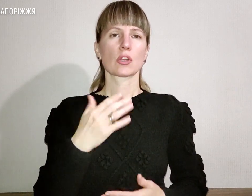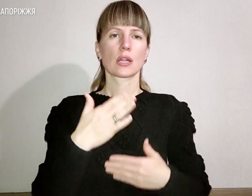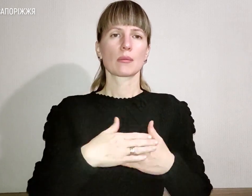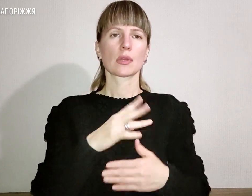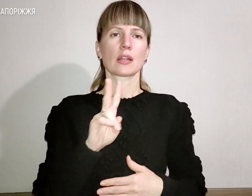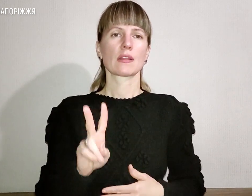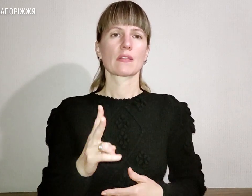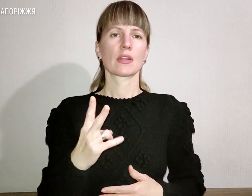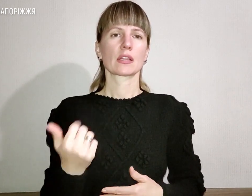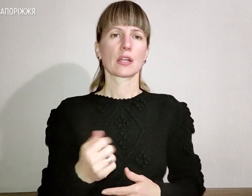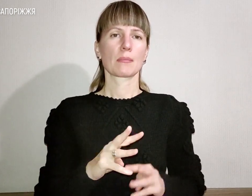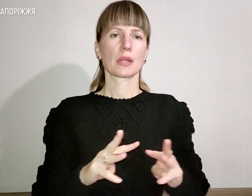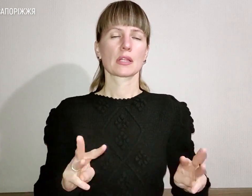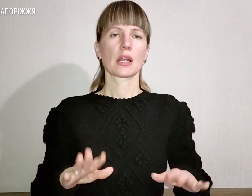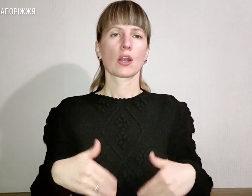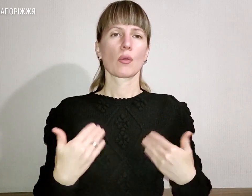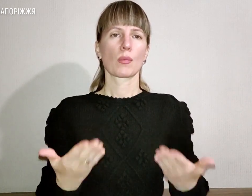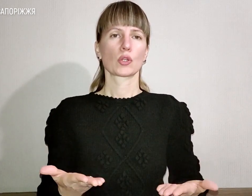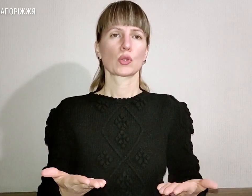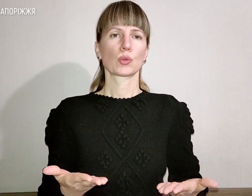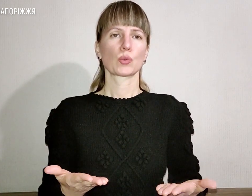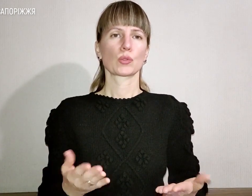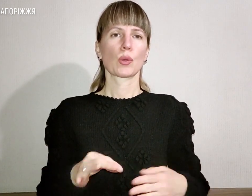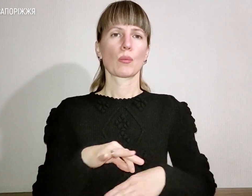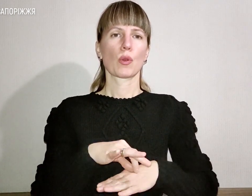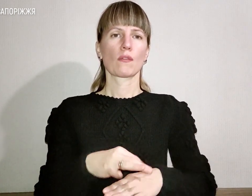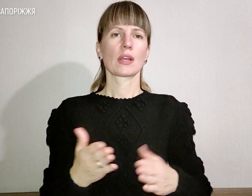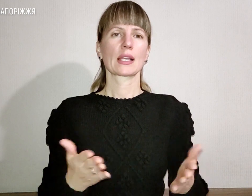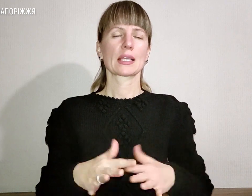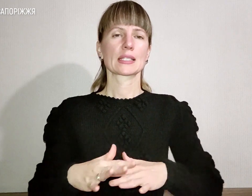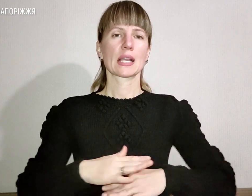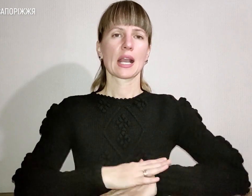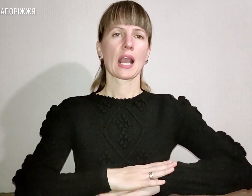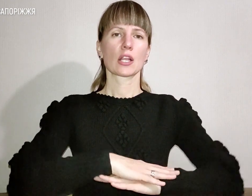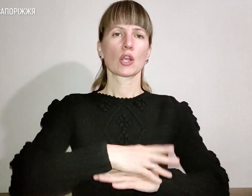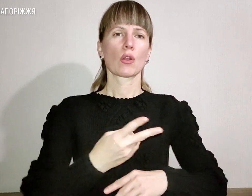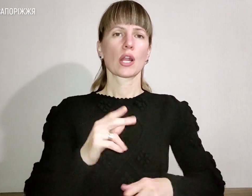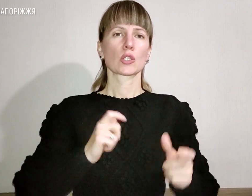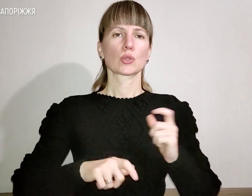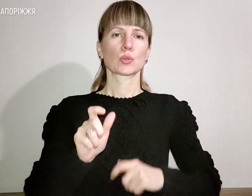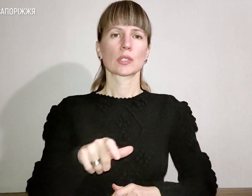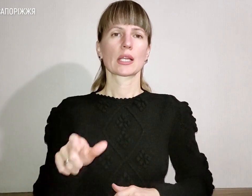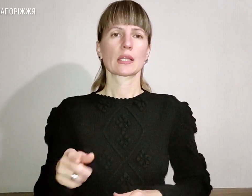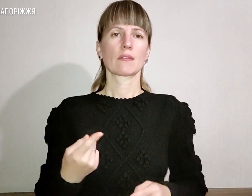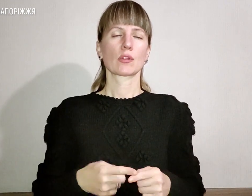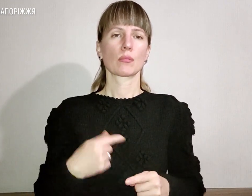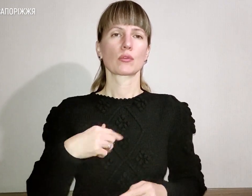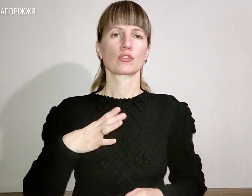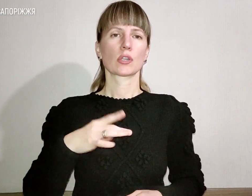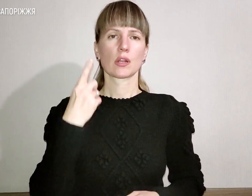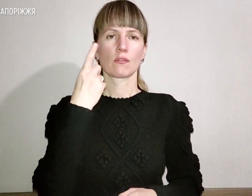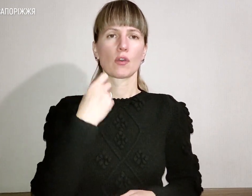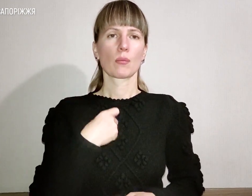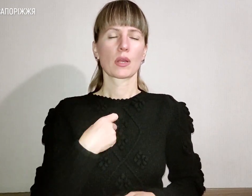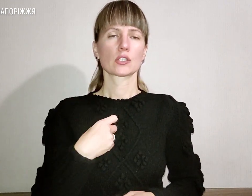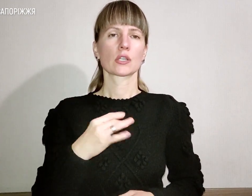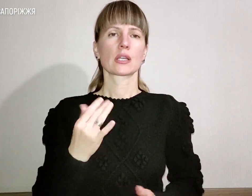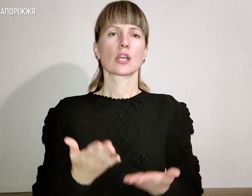тижні міністерство рекомендує провести якісь канікули для студентів, тому ми чекаємо інформацію, і якщо що, то